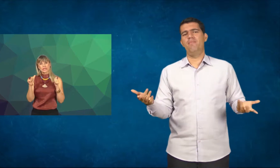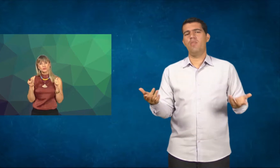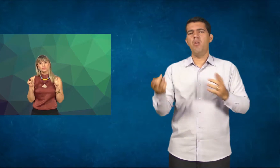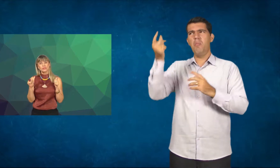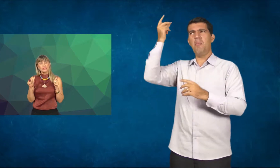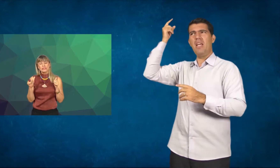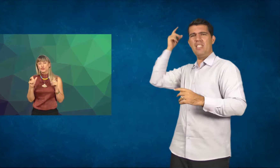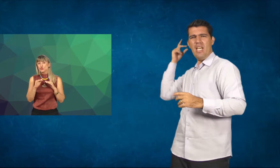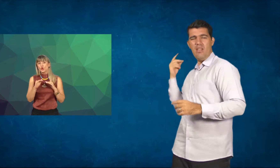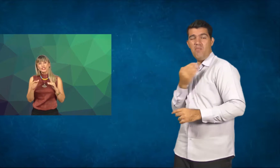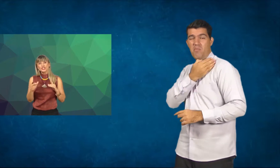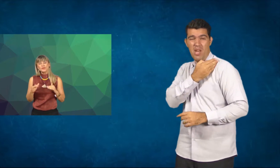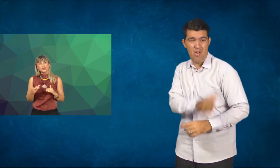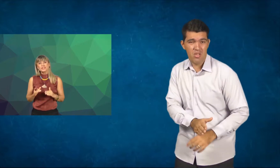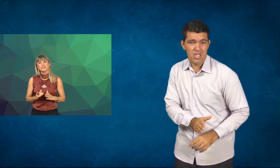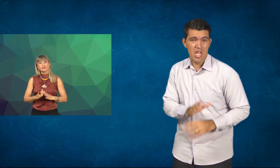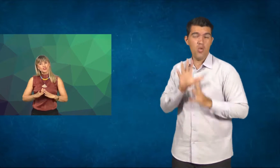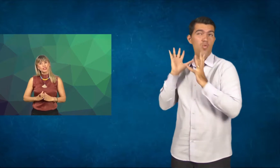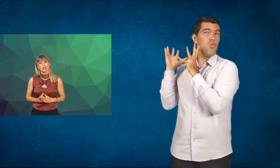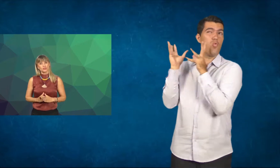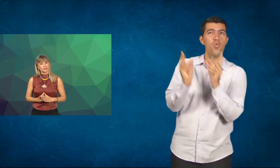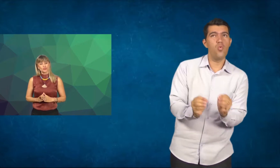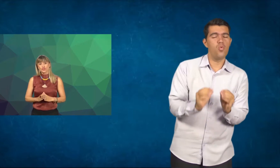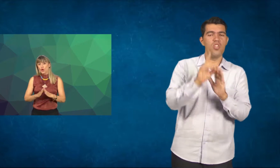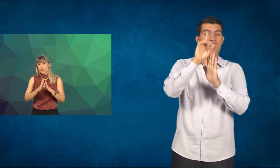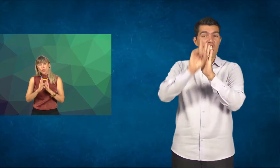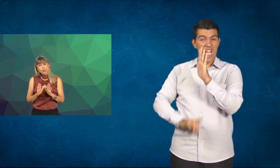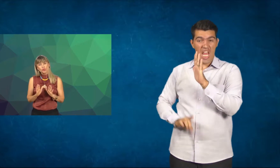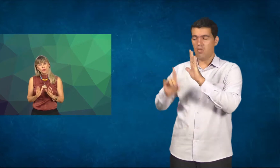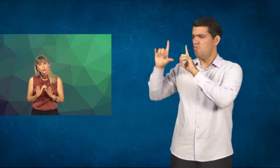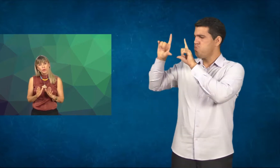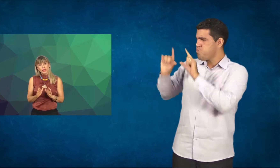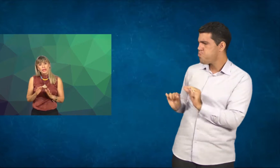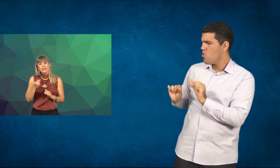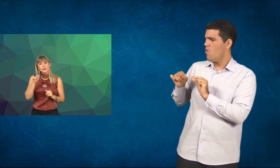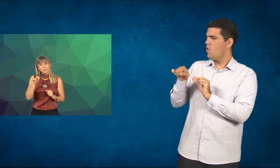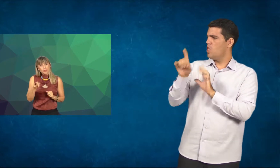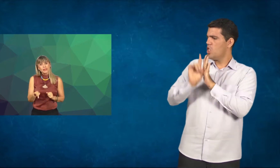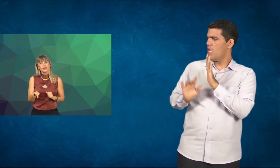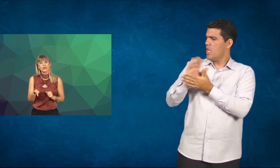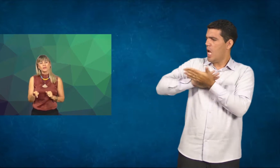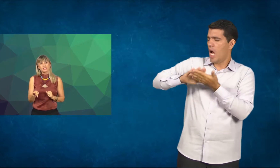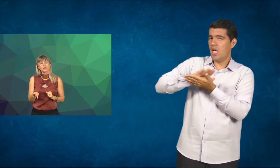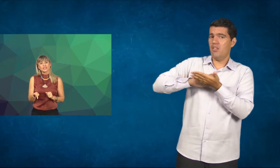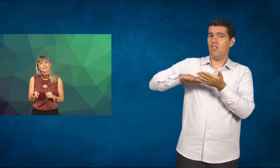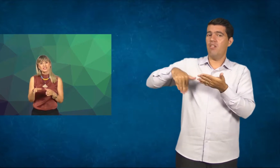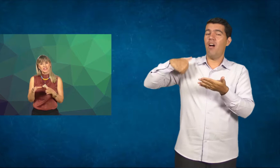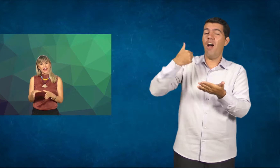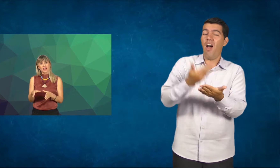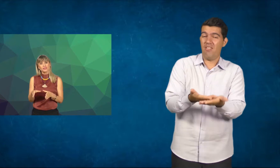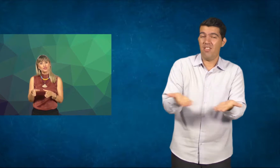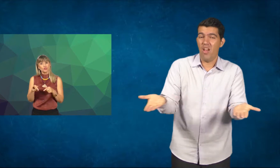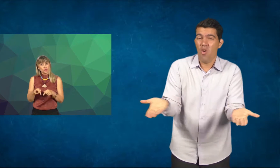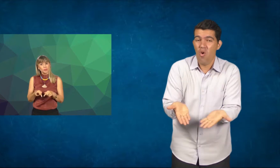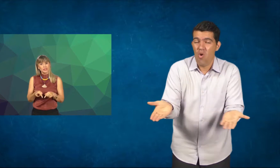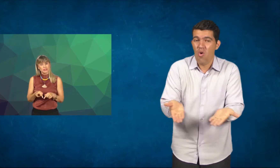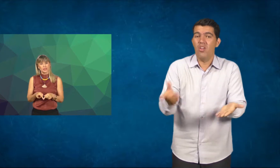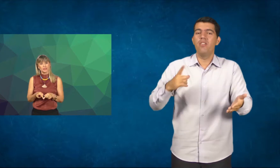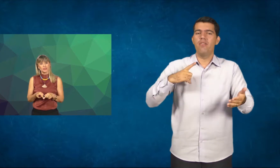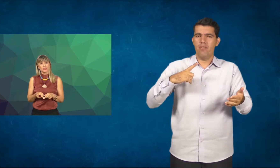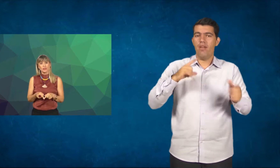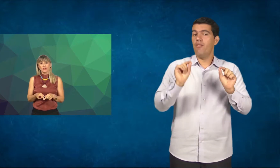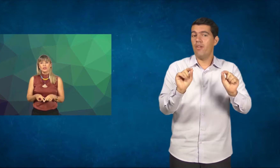do passado, toda diminuição de direitos de algum grupo implica em consequências graves